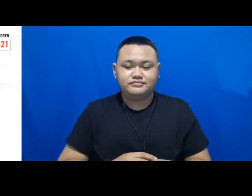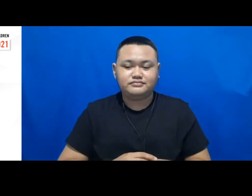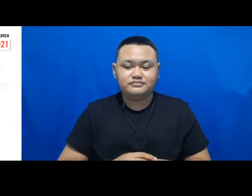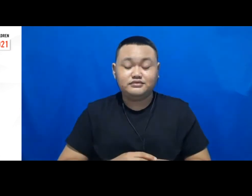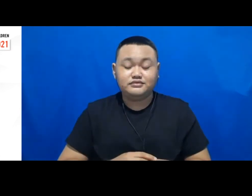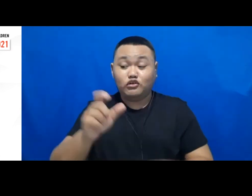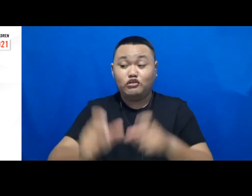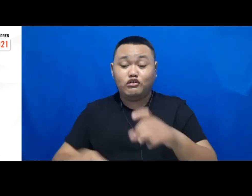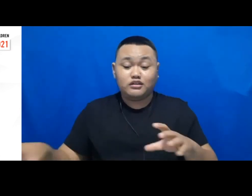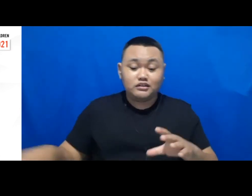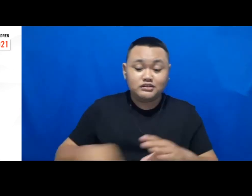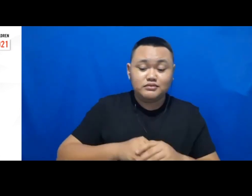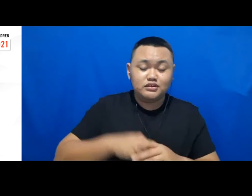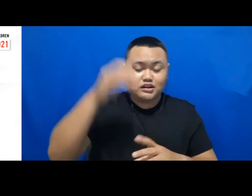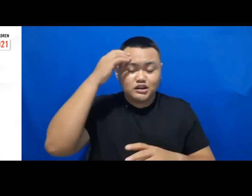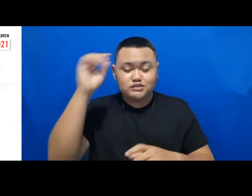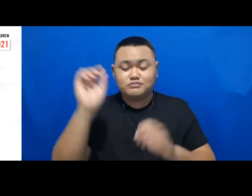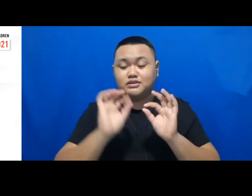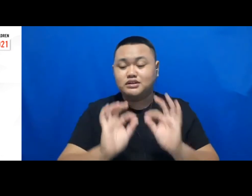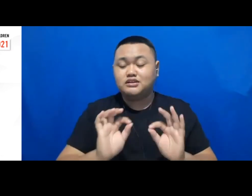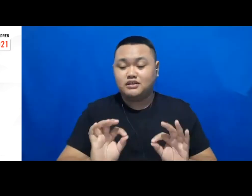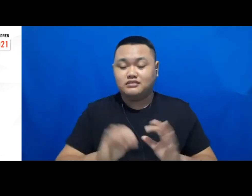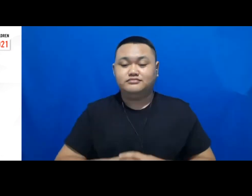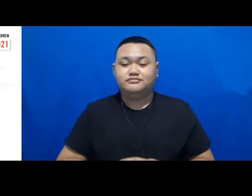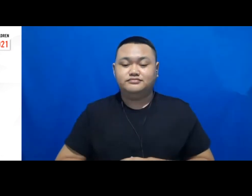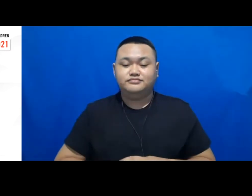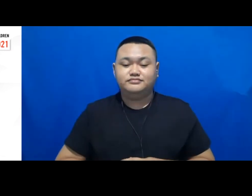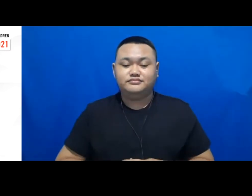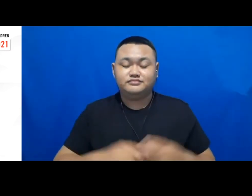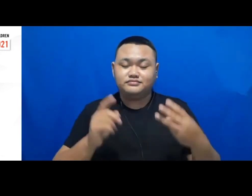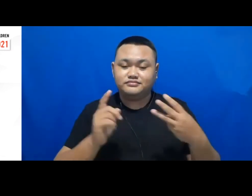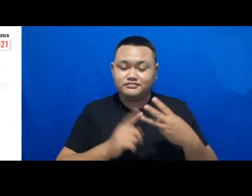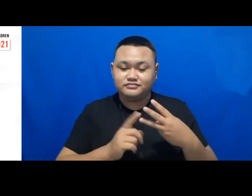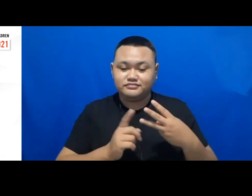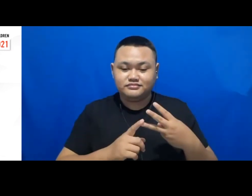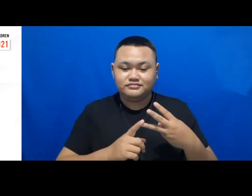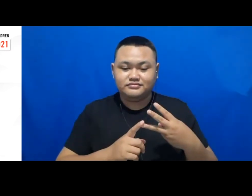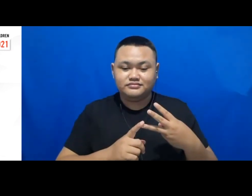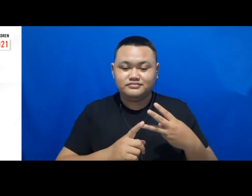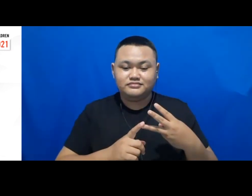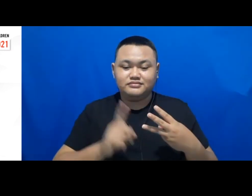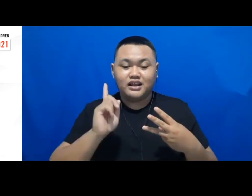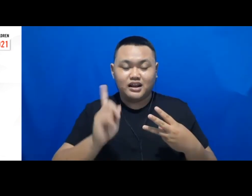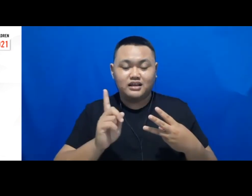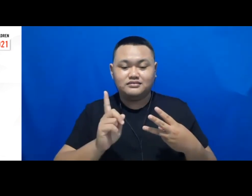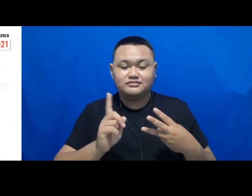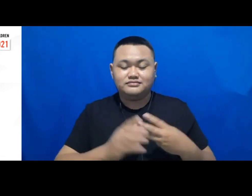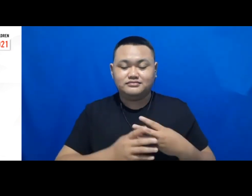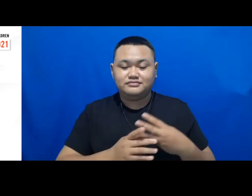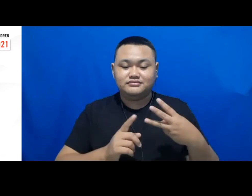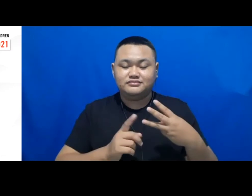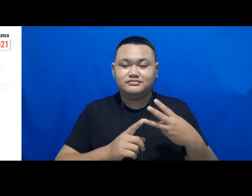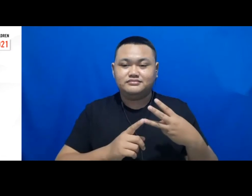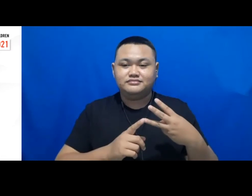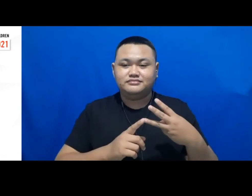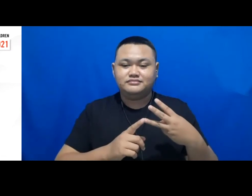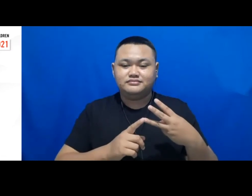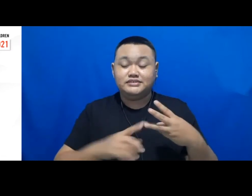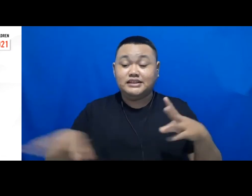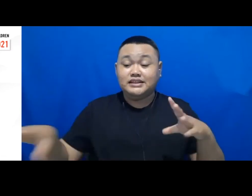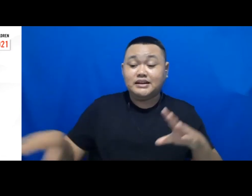kegiatan sehingga dia tidak dikenal di sekolahnya. Dan setelah mendapat pendampingan dari Save the Children, jadi anak-anak perempuan yang mau